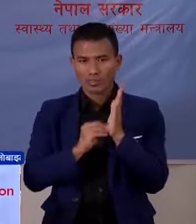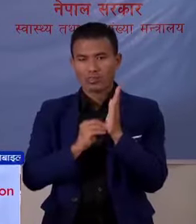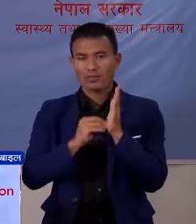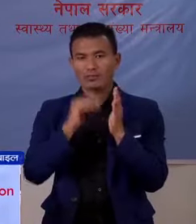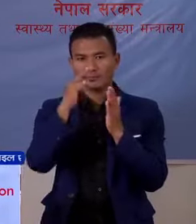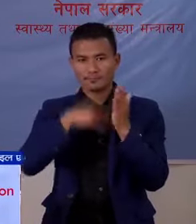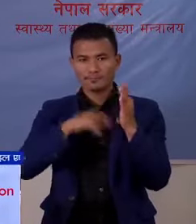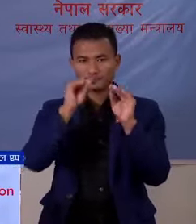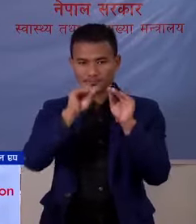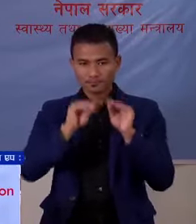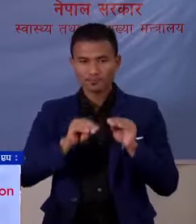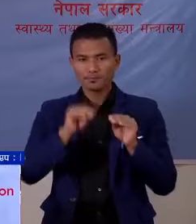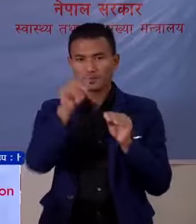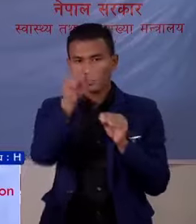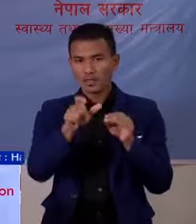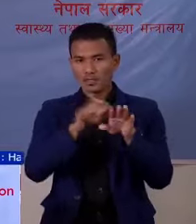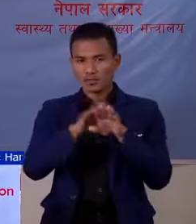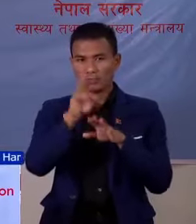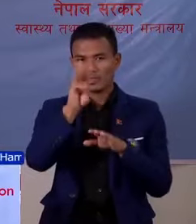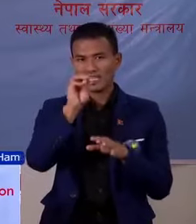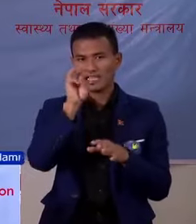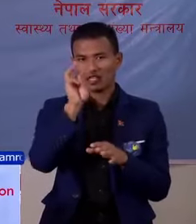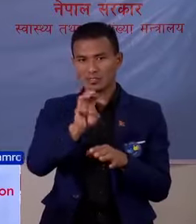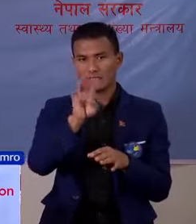गर्ने व्यक्तिहरूको संख्या